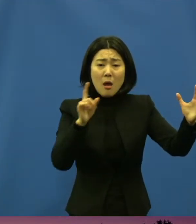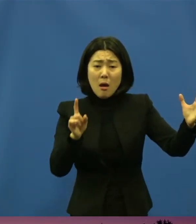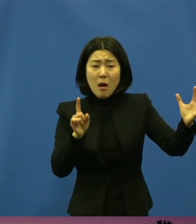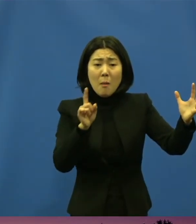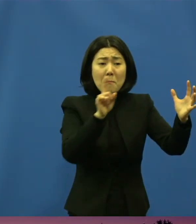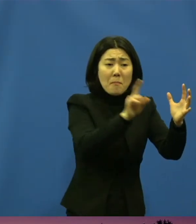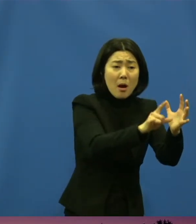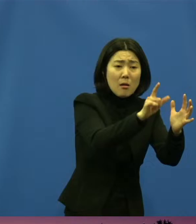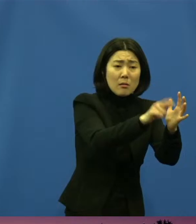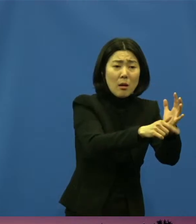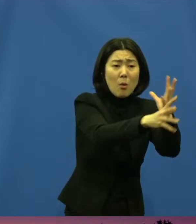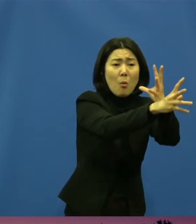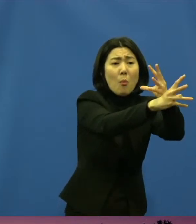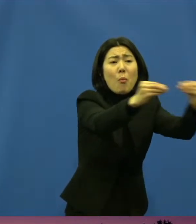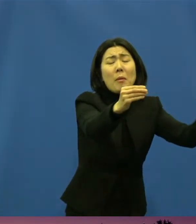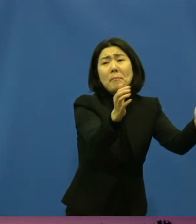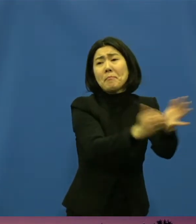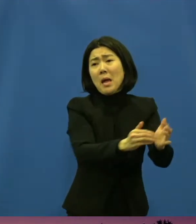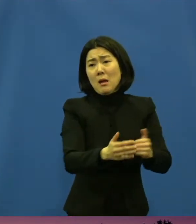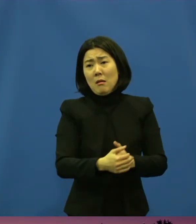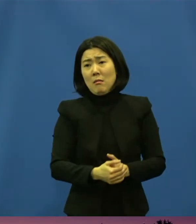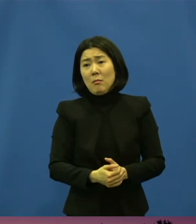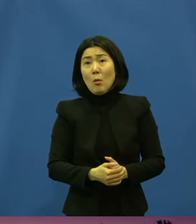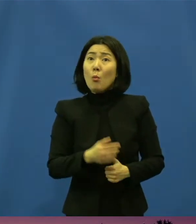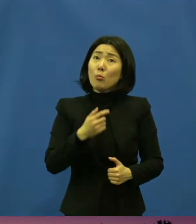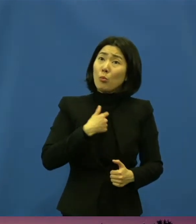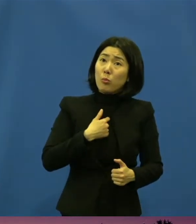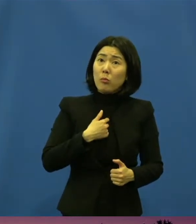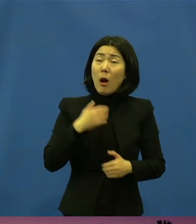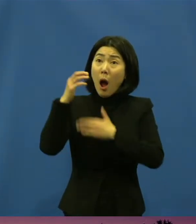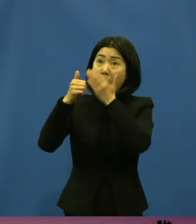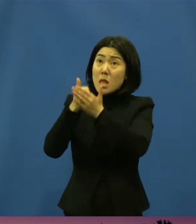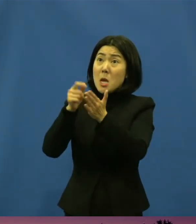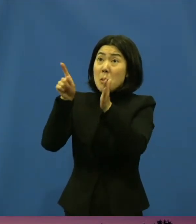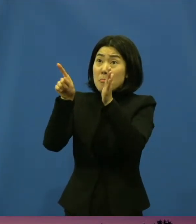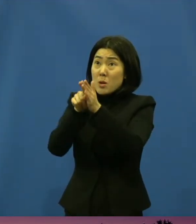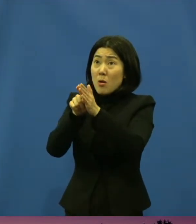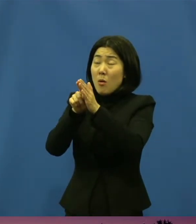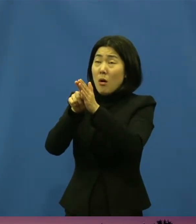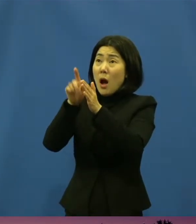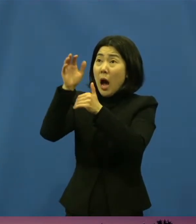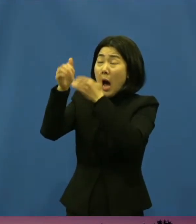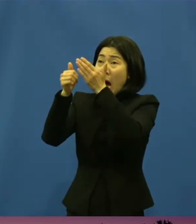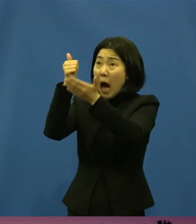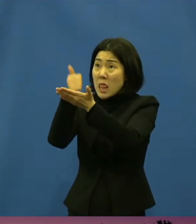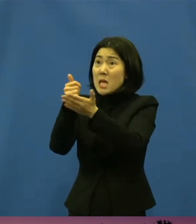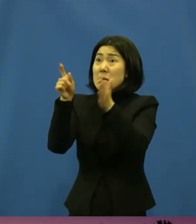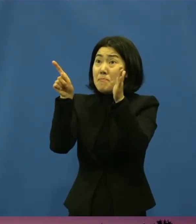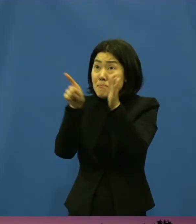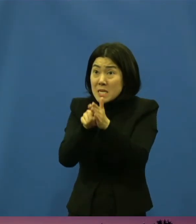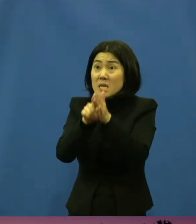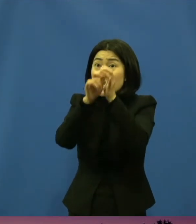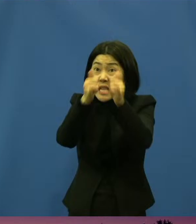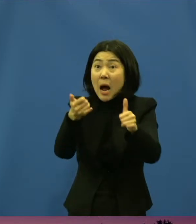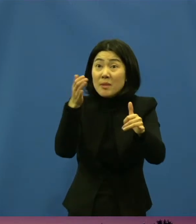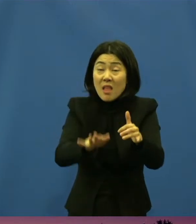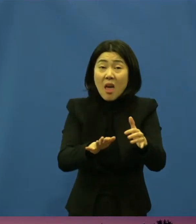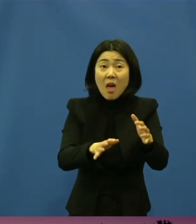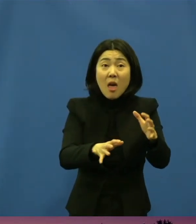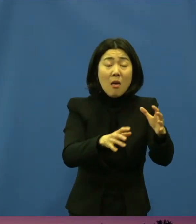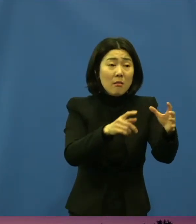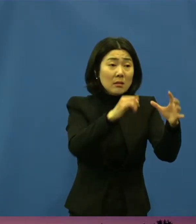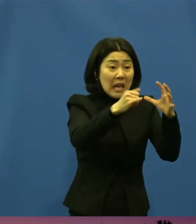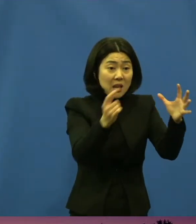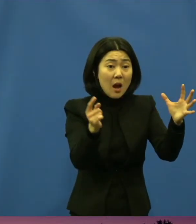거예요. 여러분, 오늘 우리가 이 부분에 대해서 정리하고 좀 기도해야 될 필요가 있습니다. 자, 그러면 왜